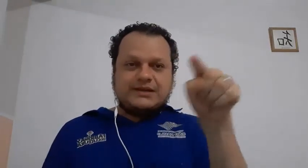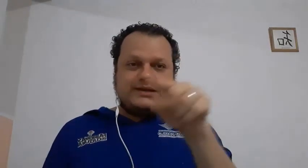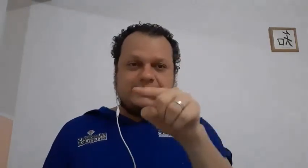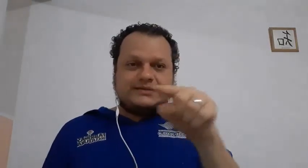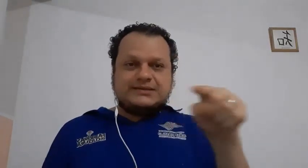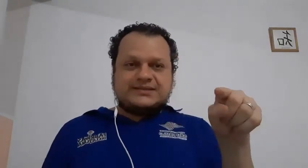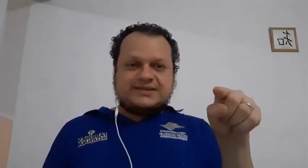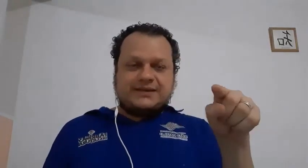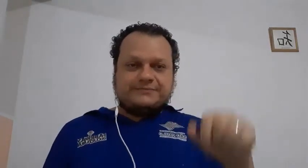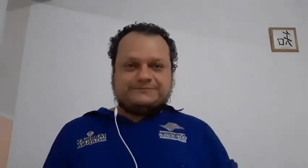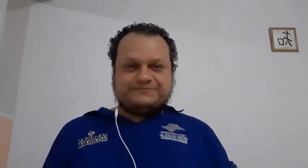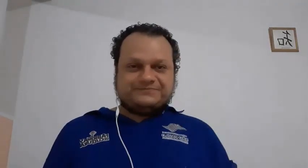Z.